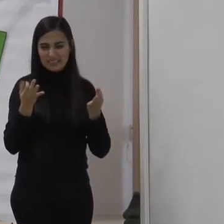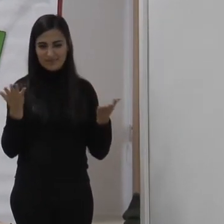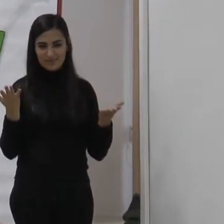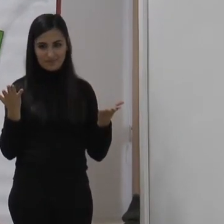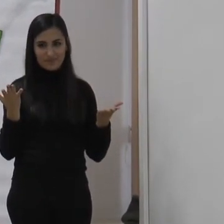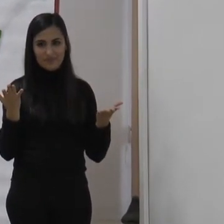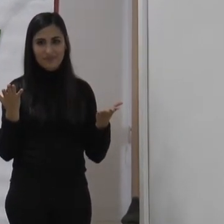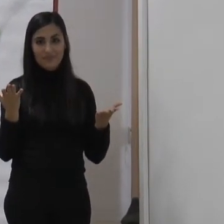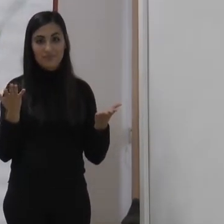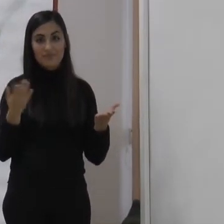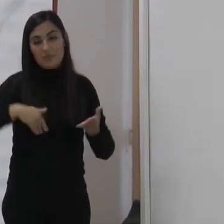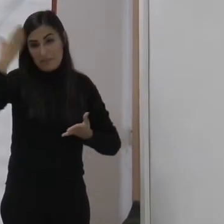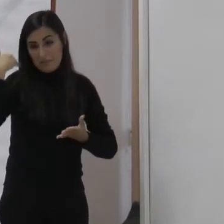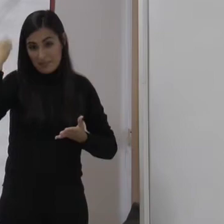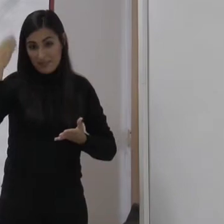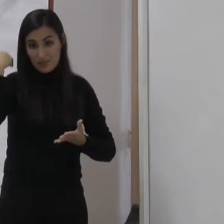cuando las cosas les llamaban,